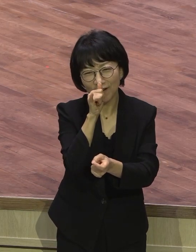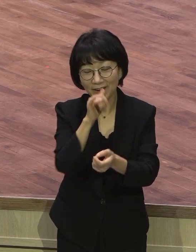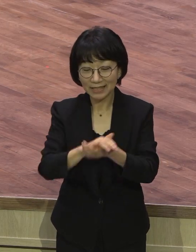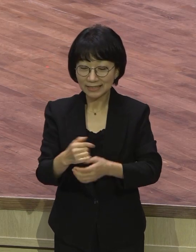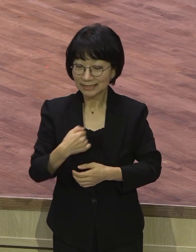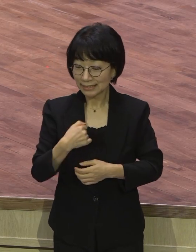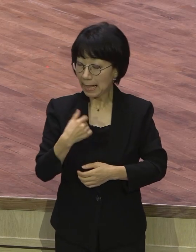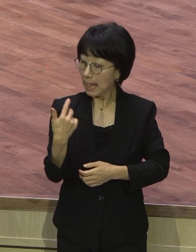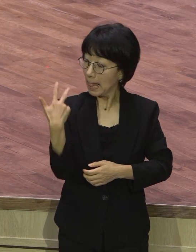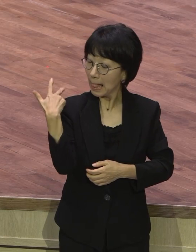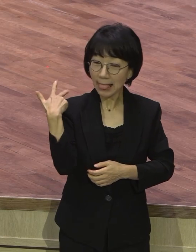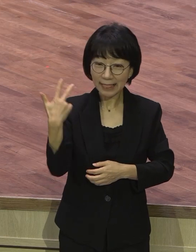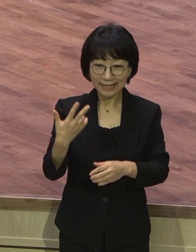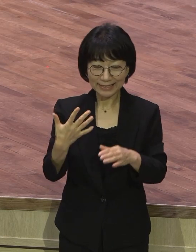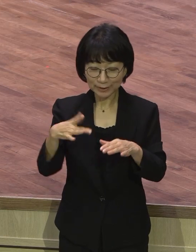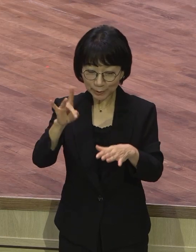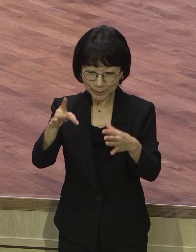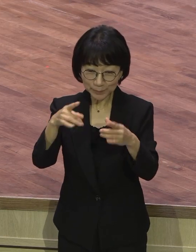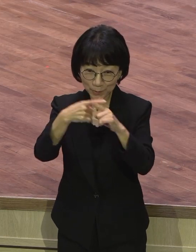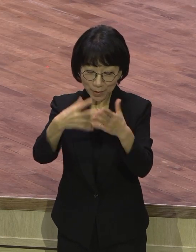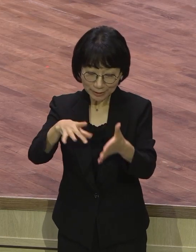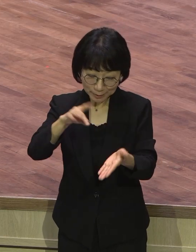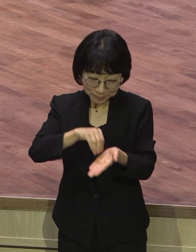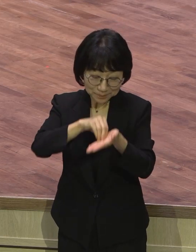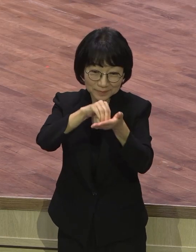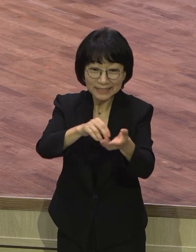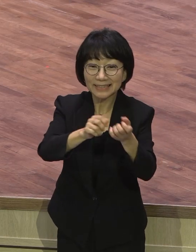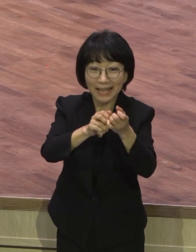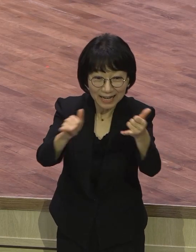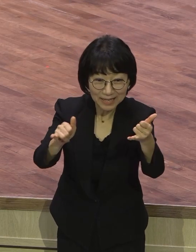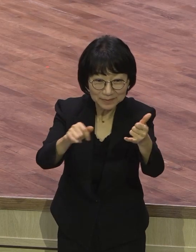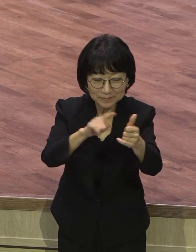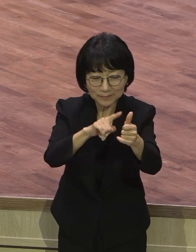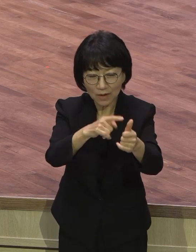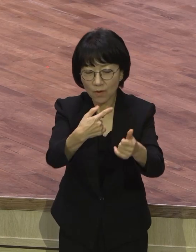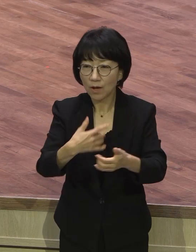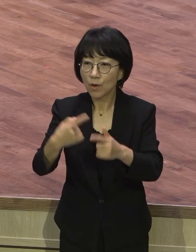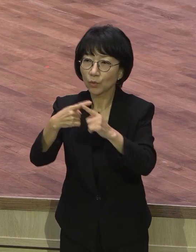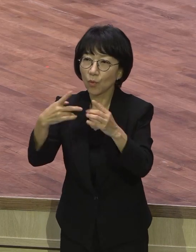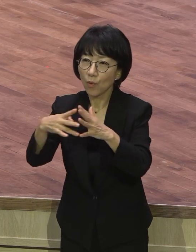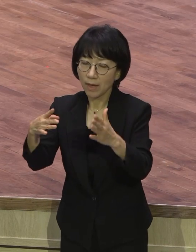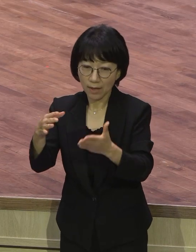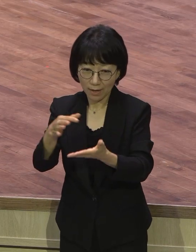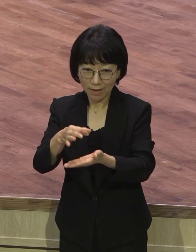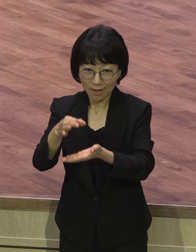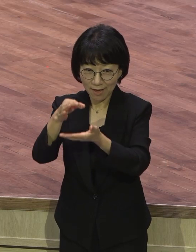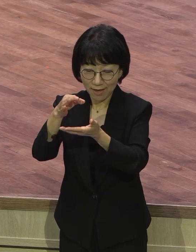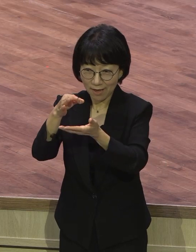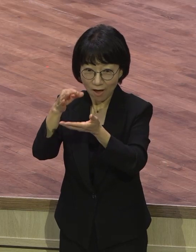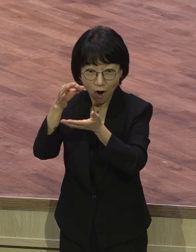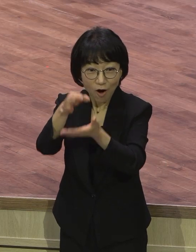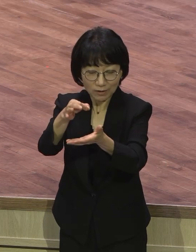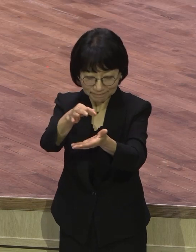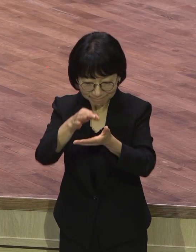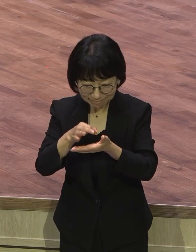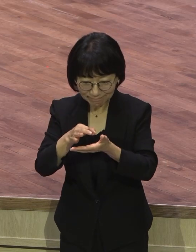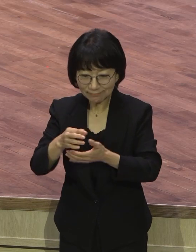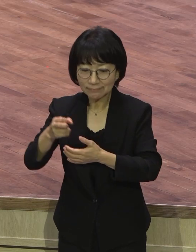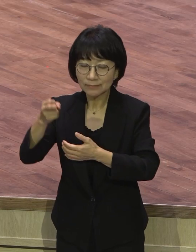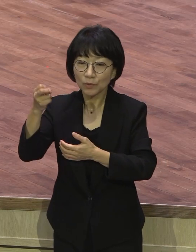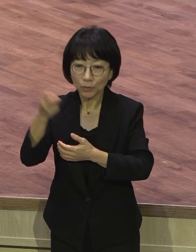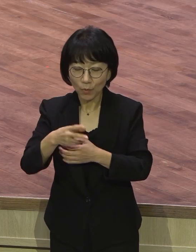지난주에 이 헌난 헌금을 그렇게 들고 오면서 간정집을 이만큼 버려줬어요. 세가족들의